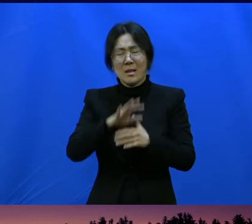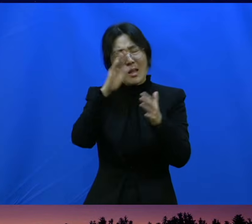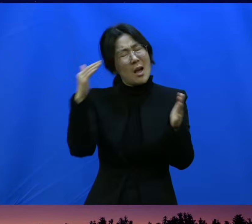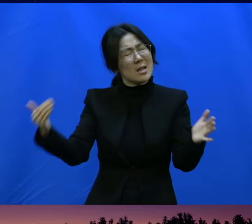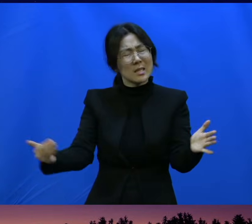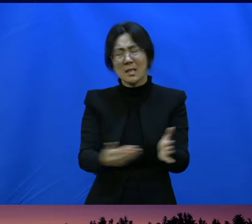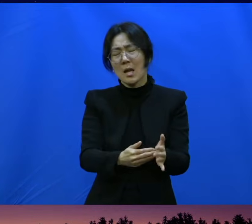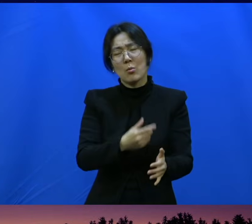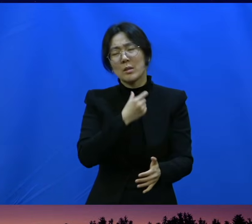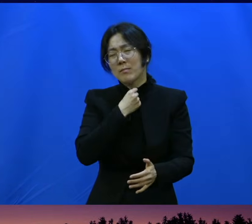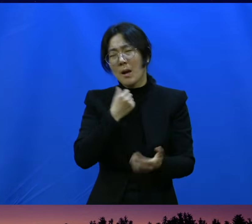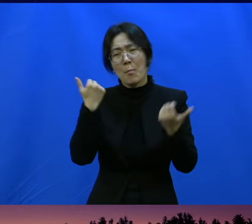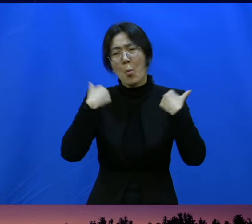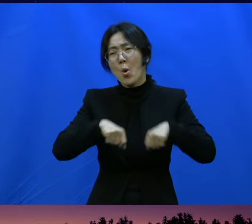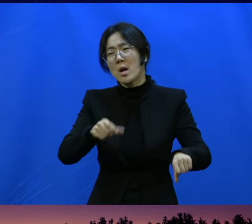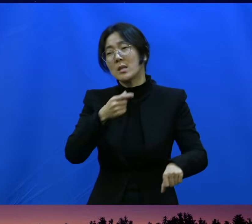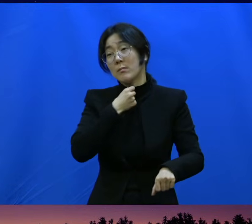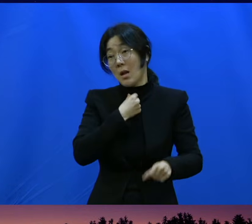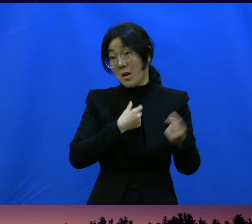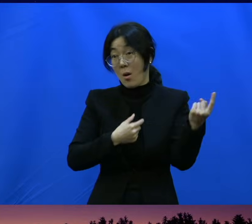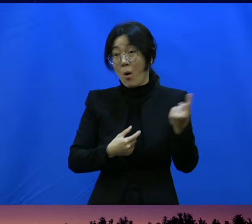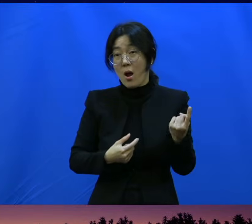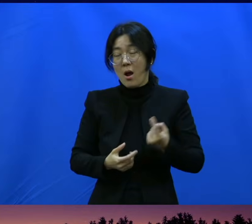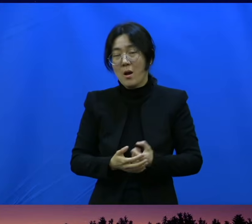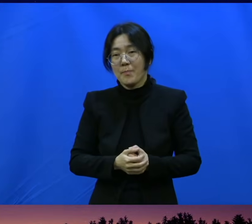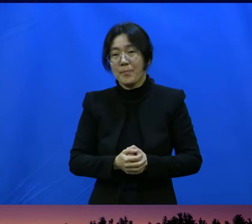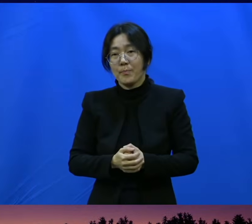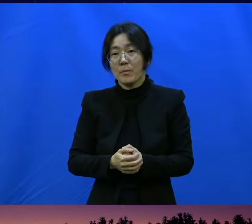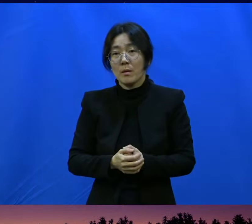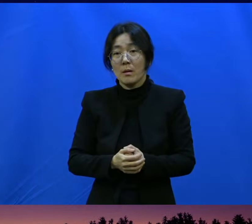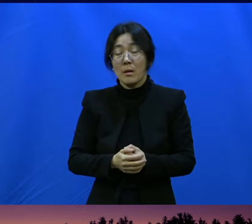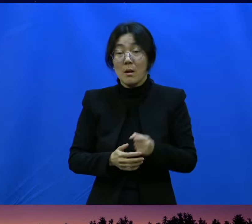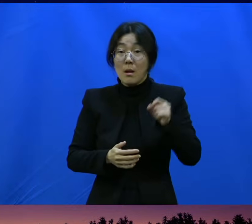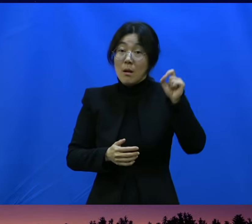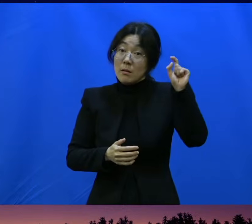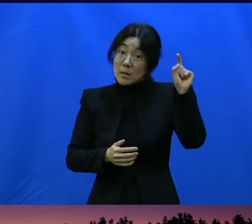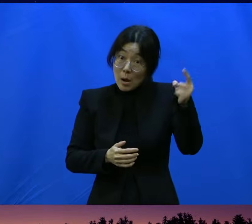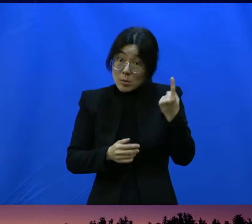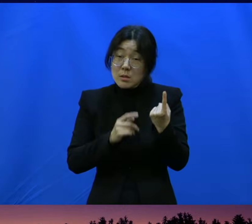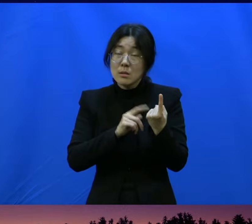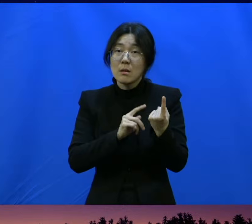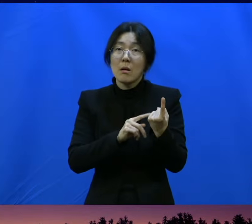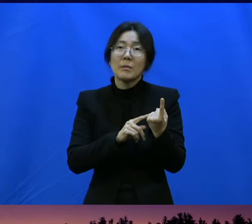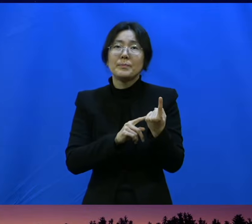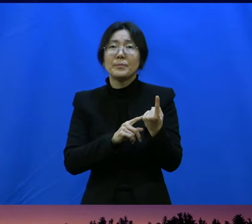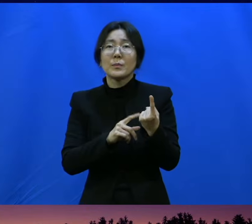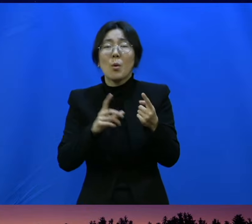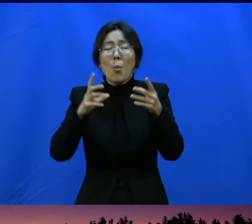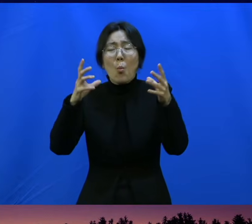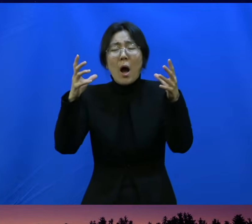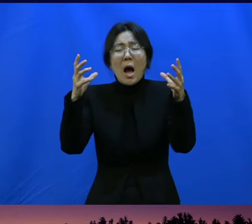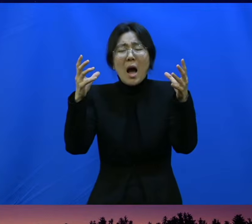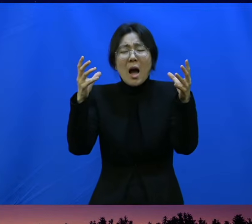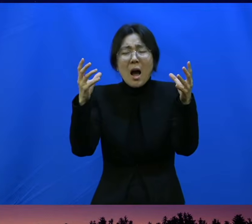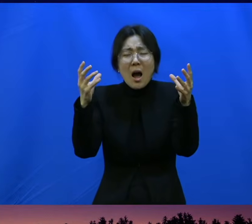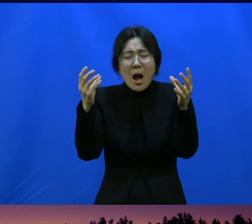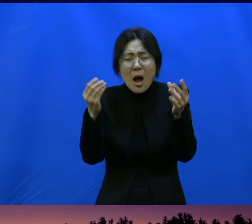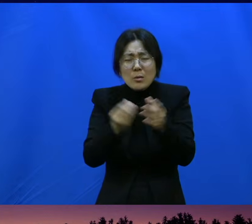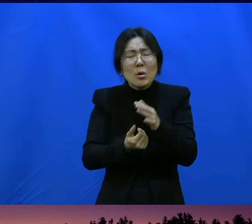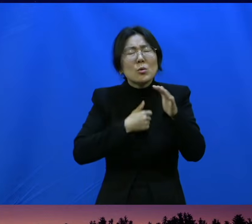여러분, 이 지금 다윗의 상황은요, 일이 안 풀린다 정도가 아니에요. 그렇죠? 완전히 바닥을 치는